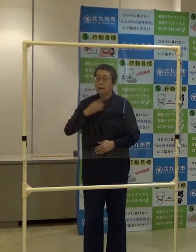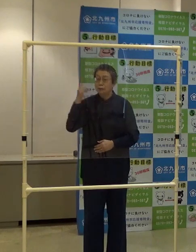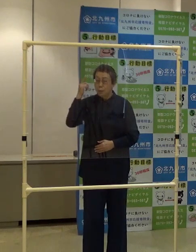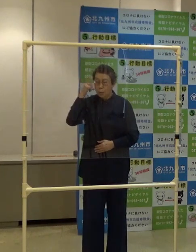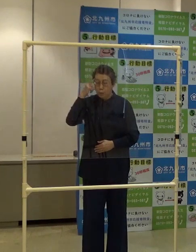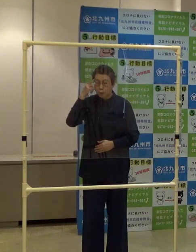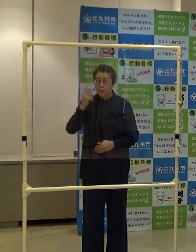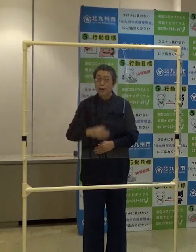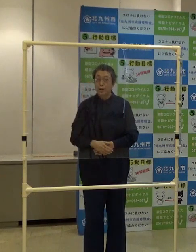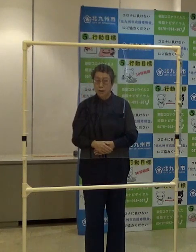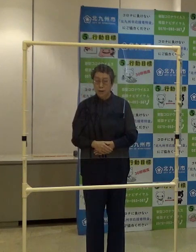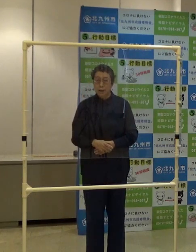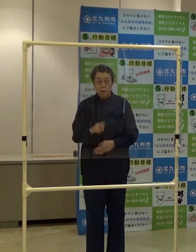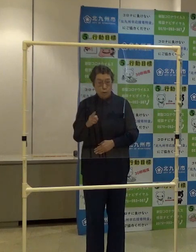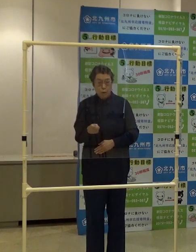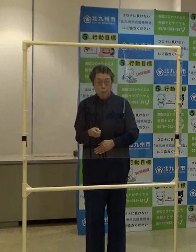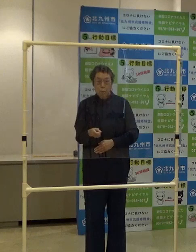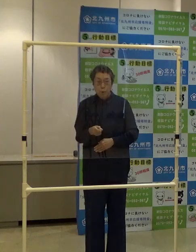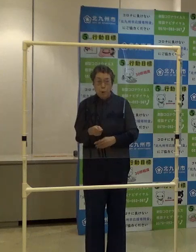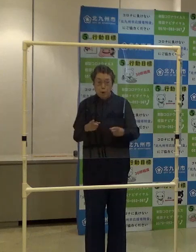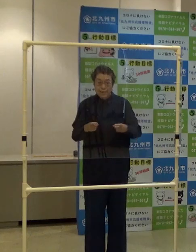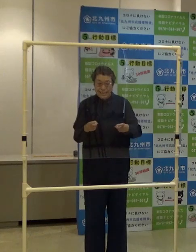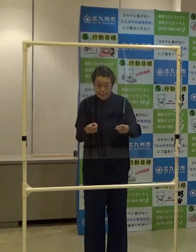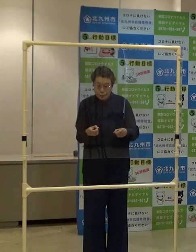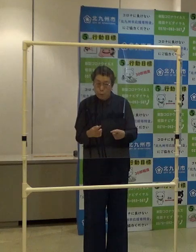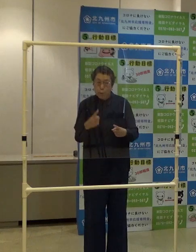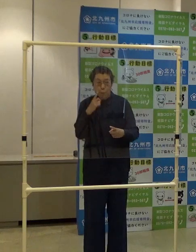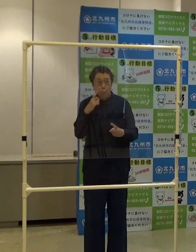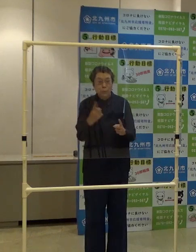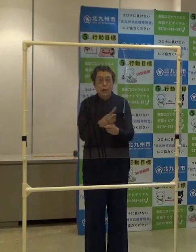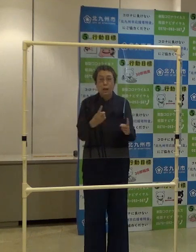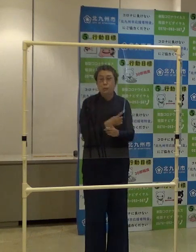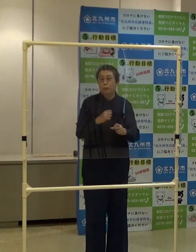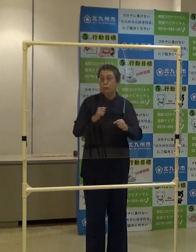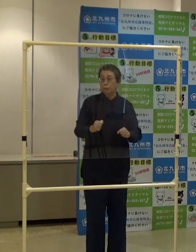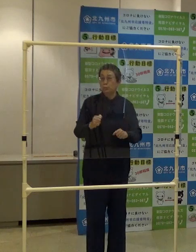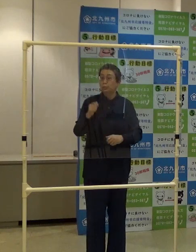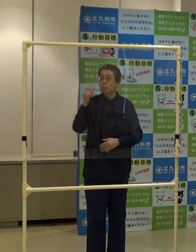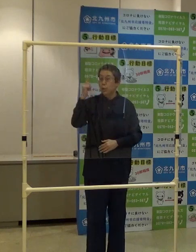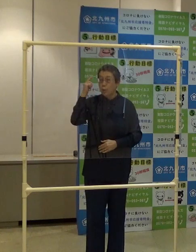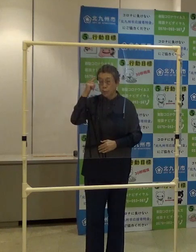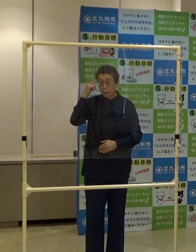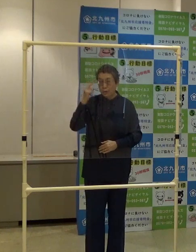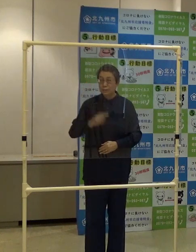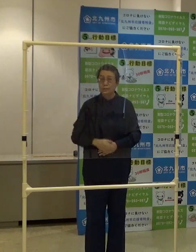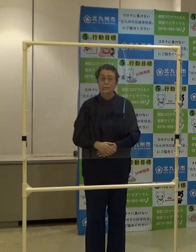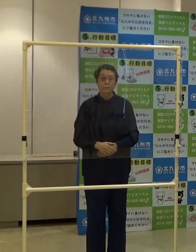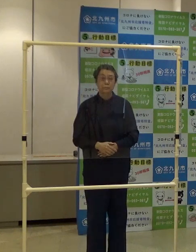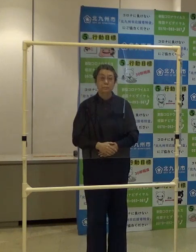さらに補強をしていくことがあり得ると思います。